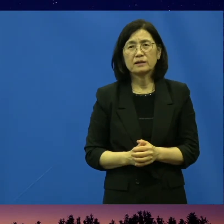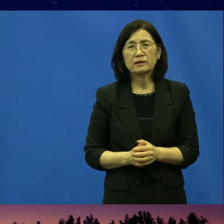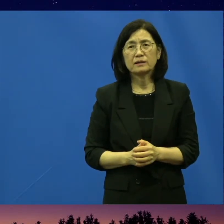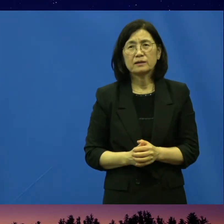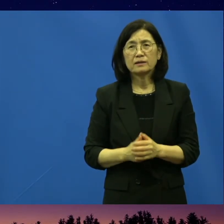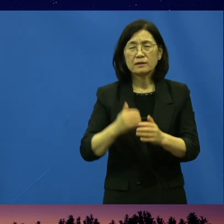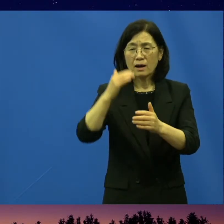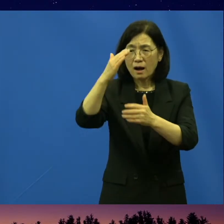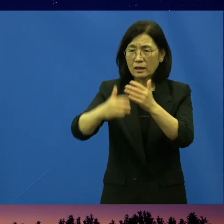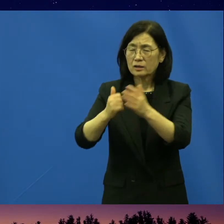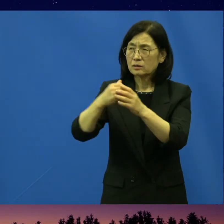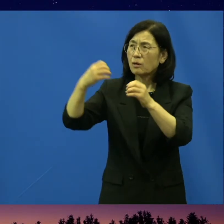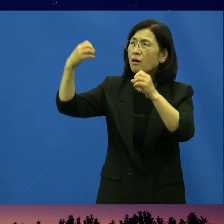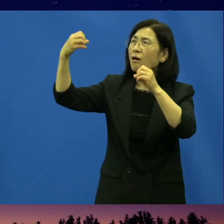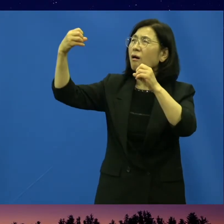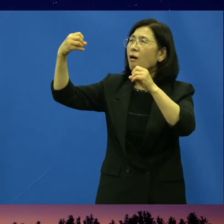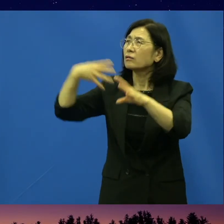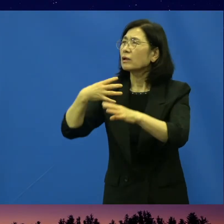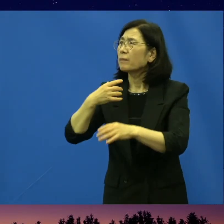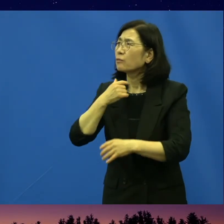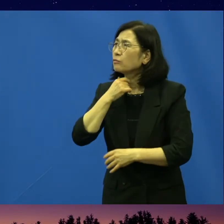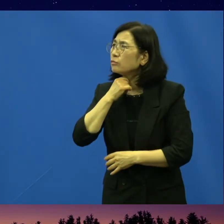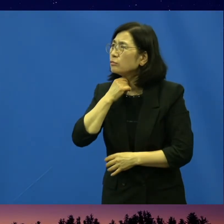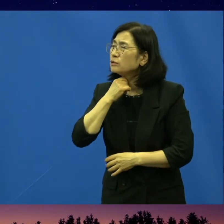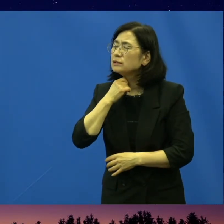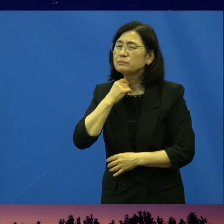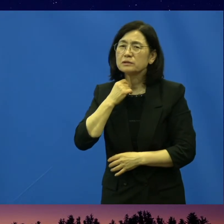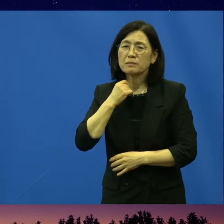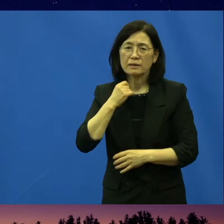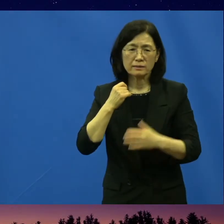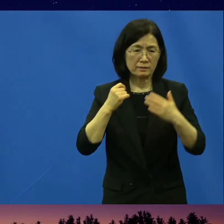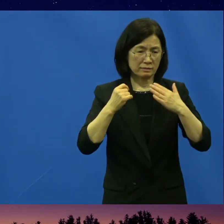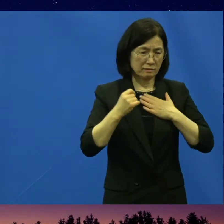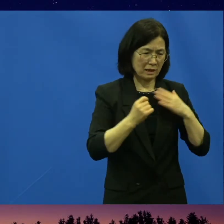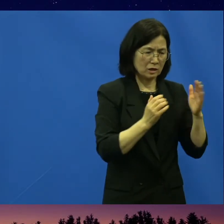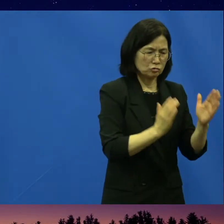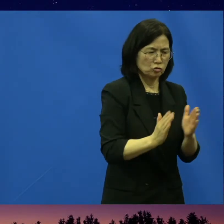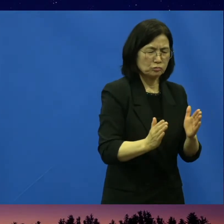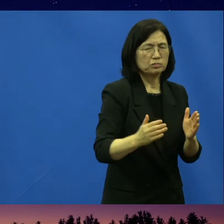하나님 응답해 주고 싶어요. 근데 우리 편에서 준비가 안 돼 있어요.